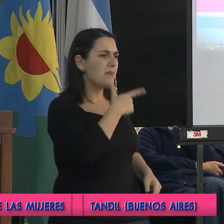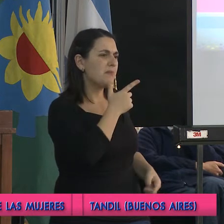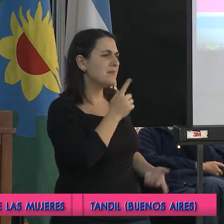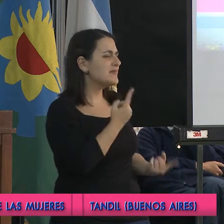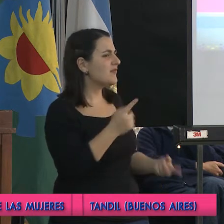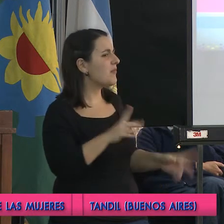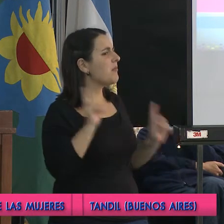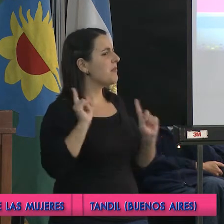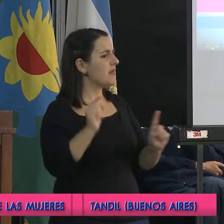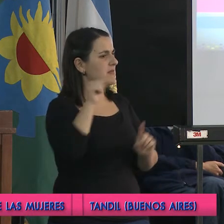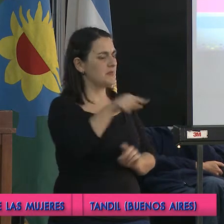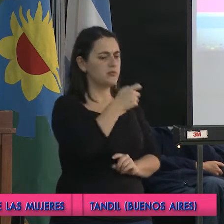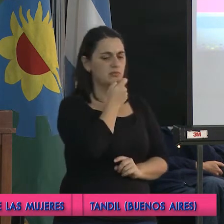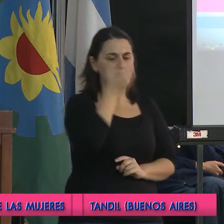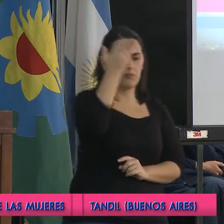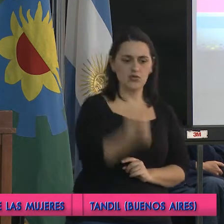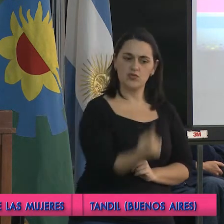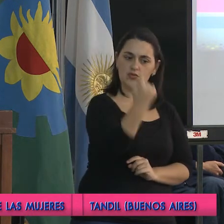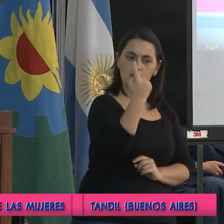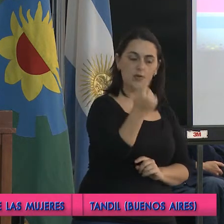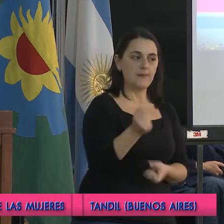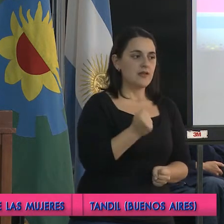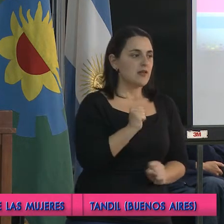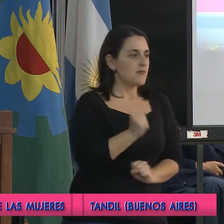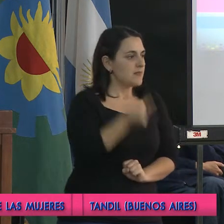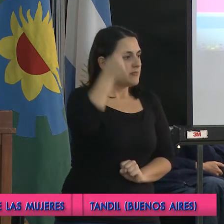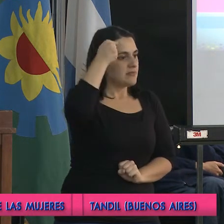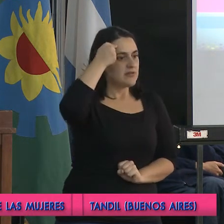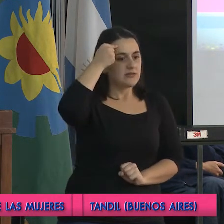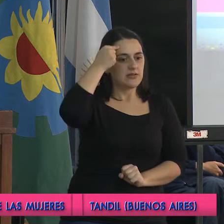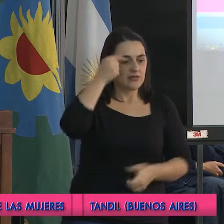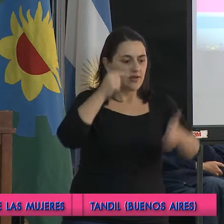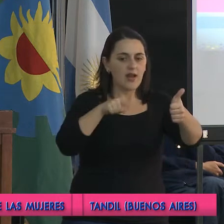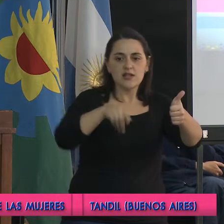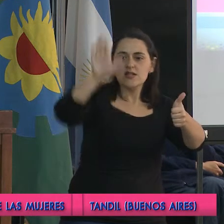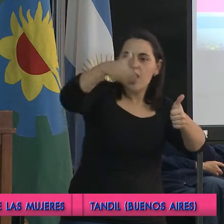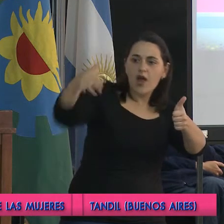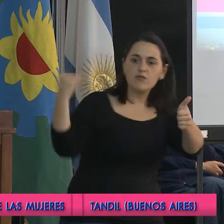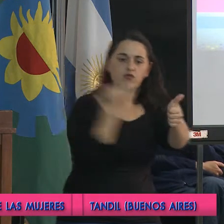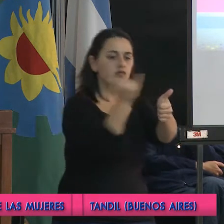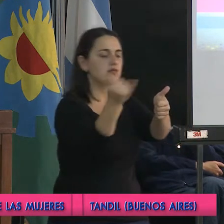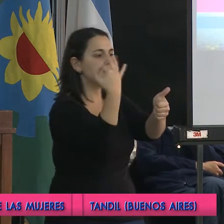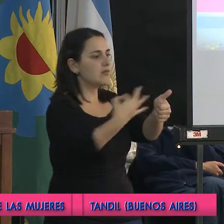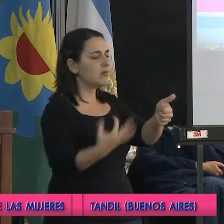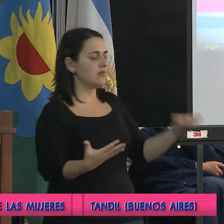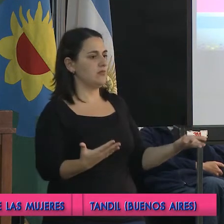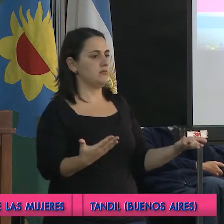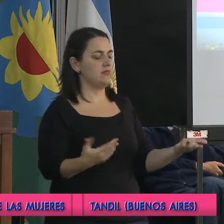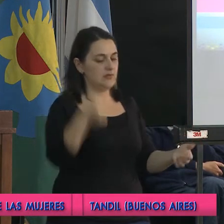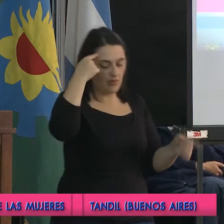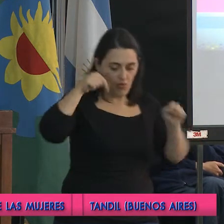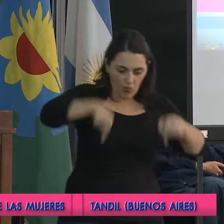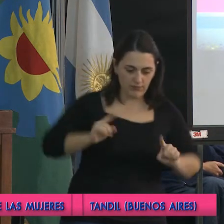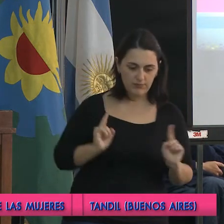una persona desesperada generaría la misma escena, ya que entonces, y con razón, se puso el